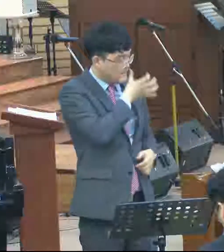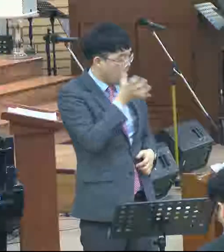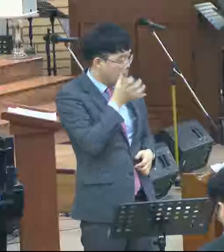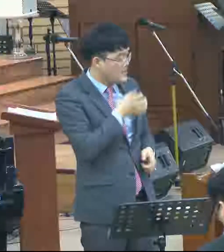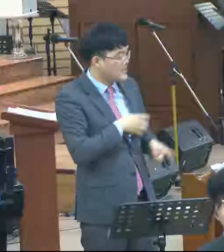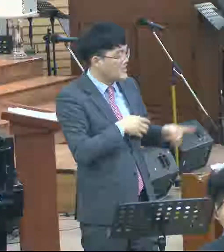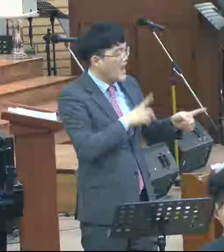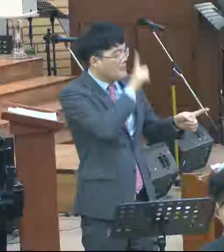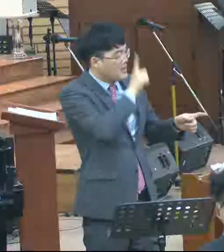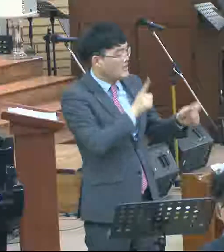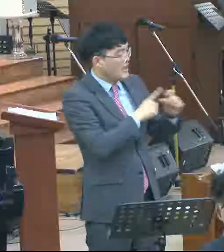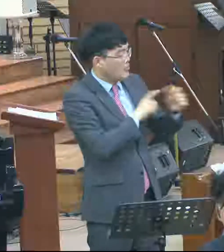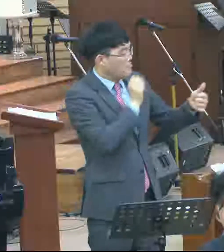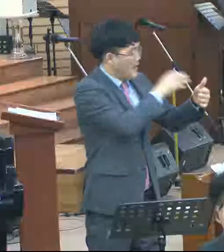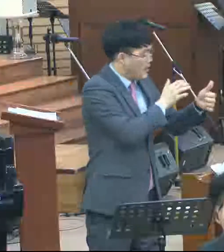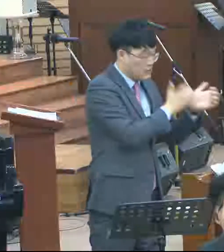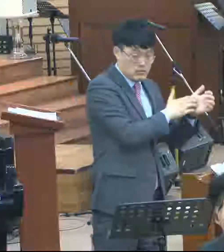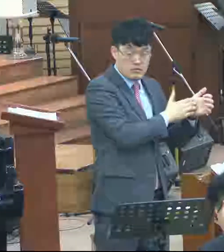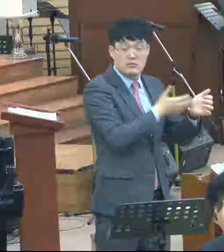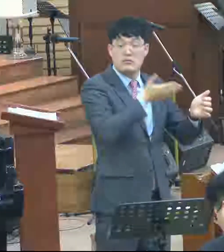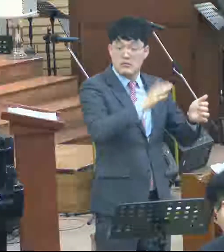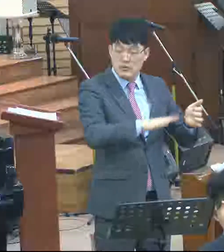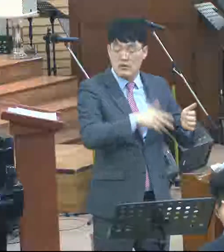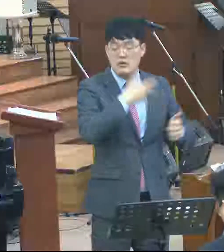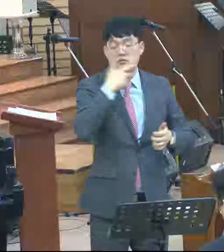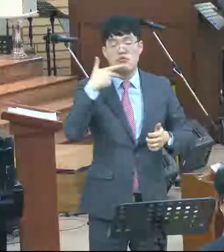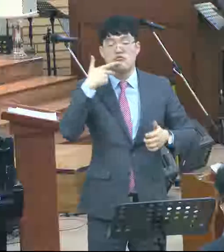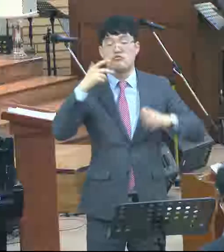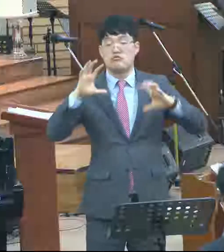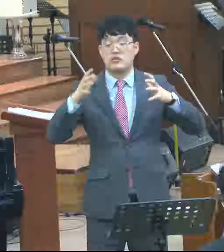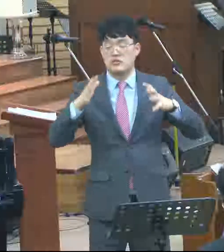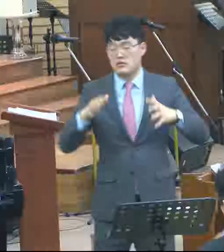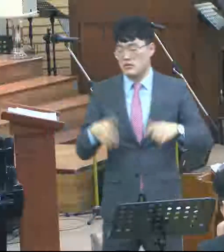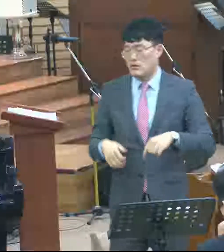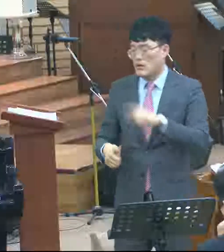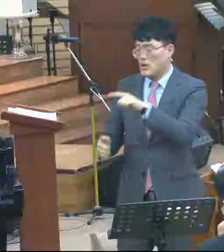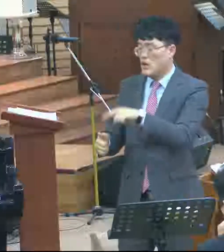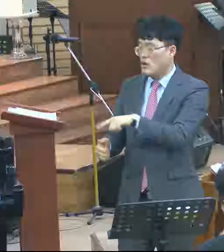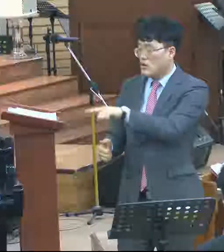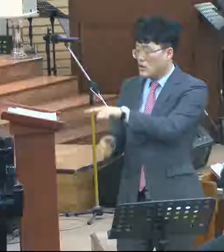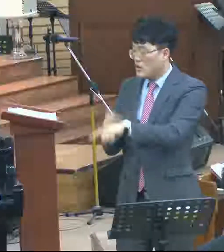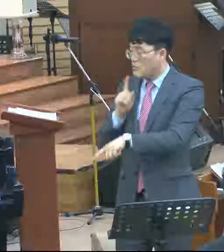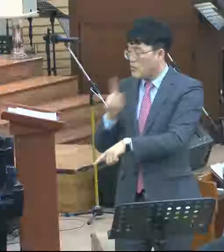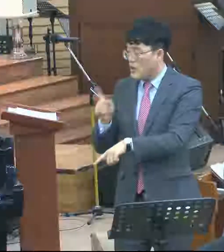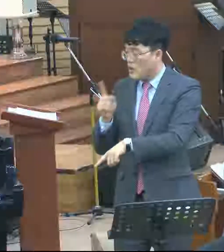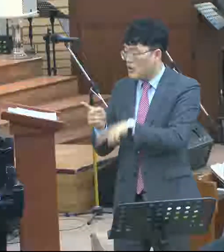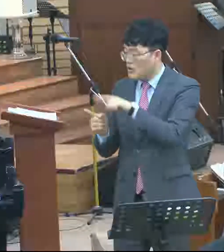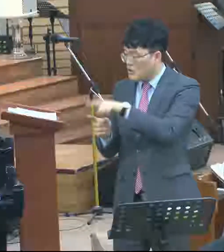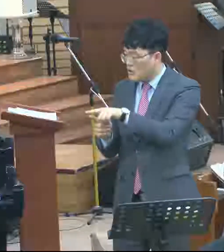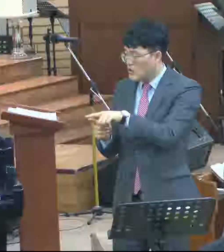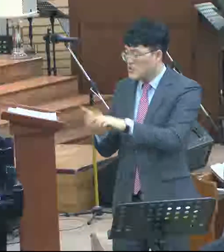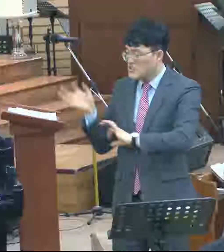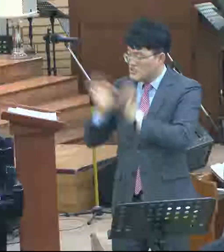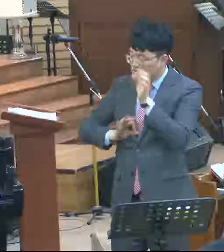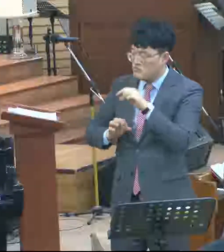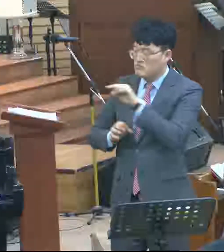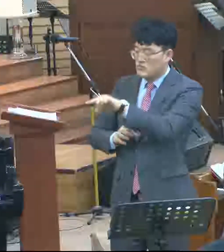그러나 영국 사회는 리더의 자질이 안 돼 있다, 이렇게 봤던 것이죠.